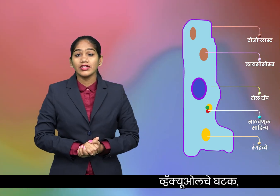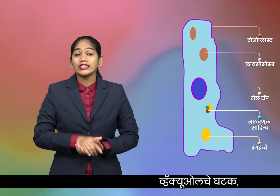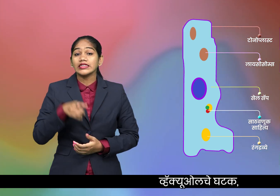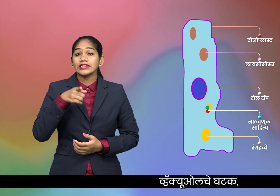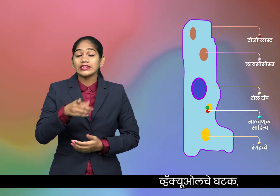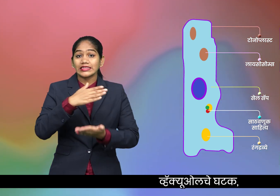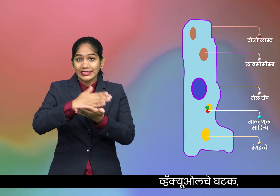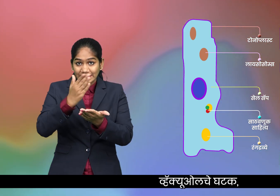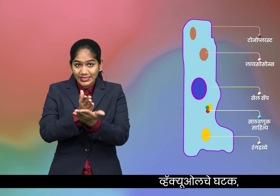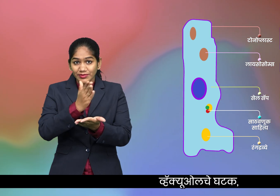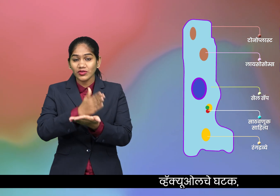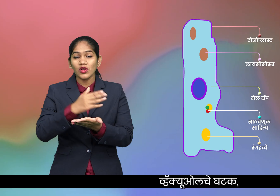व्हॅक्यूलचे घटक,